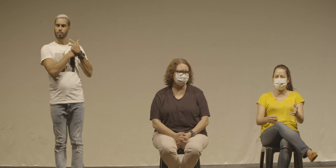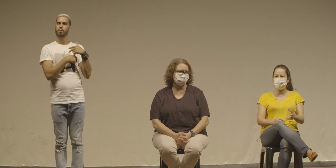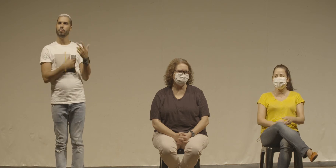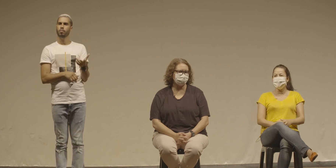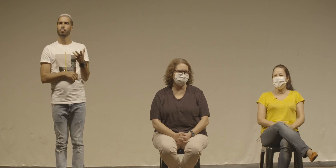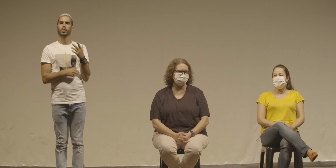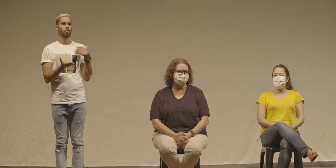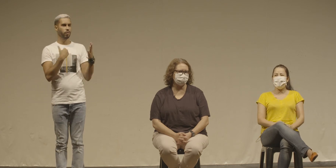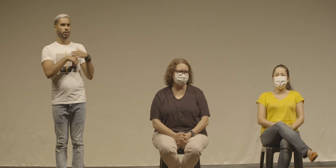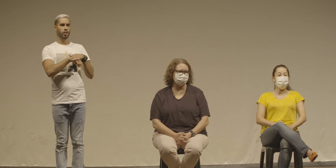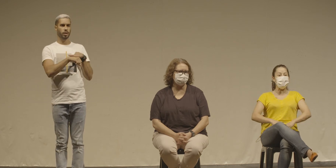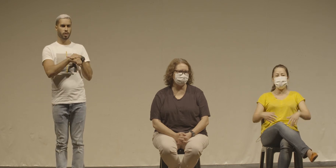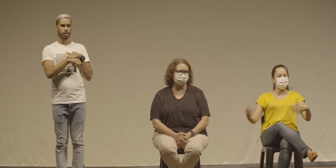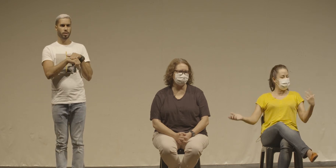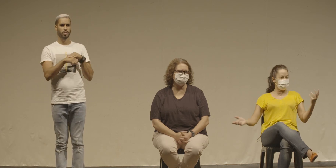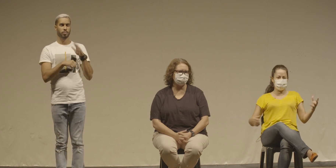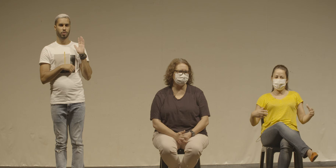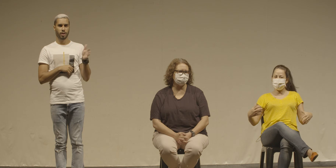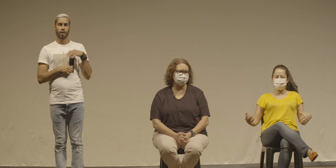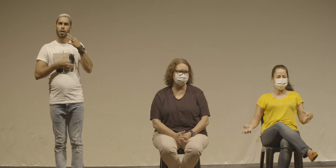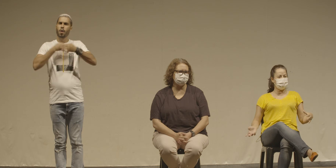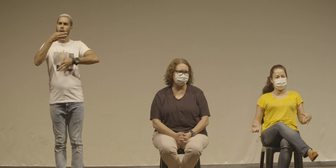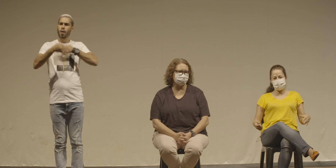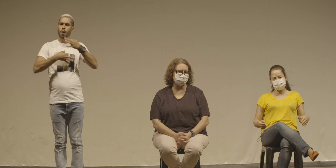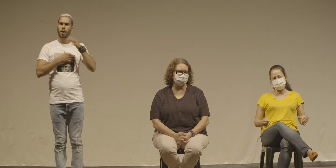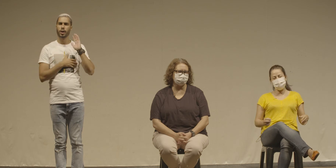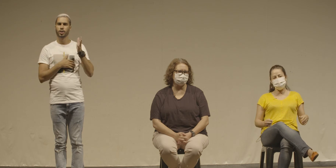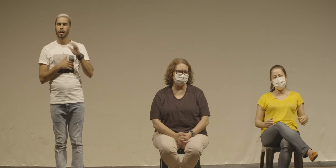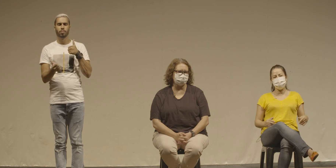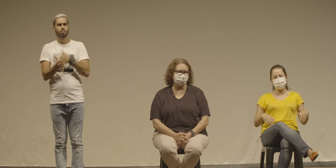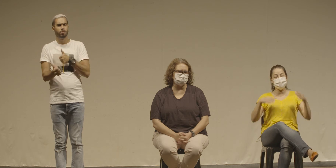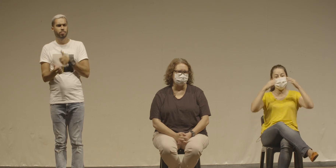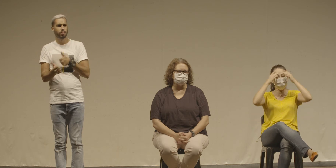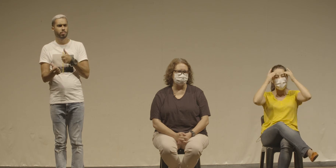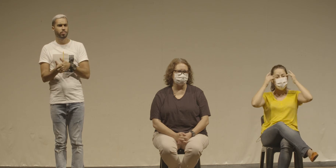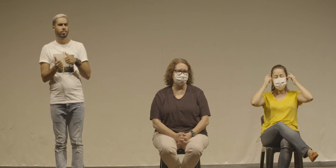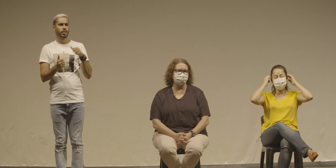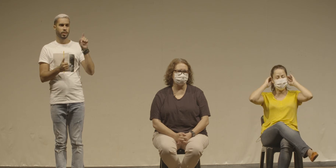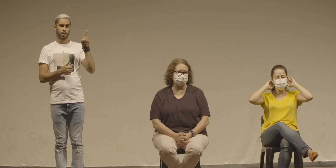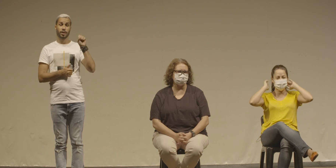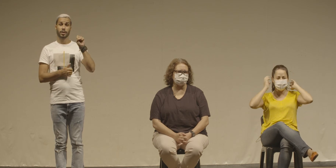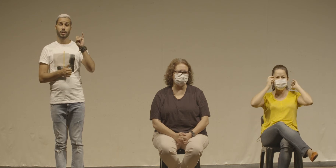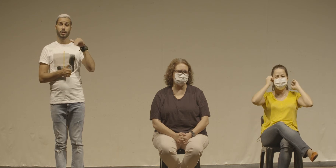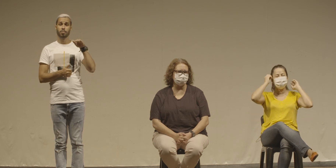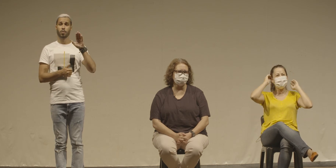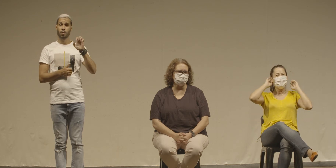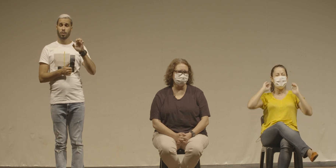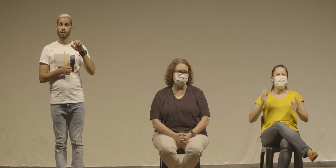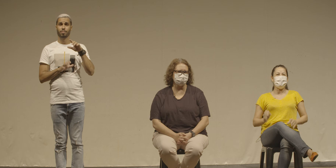falamos com a Paula, e aí comentamos que a gente já estava tentando falar com a Simone há um tempo, através da assessoria, a gente não estava